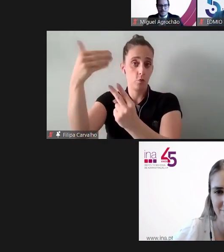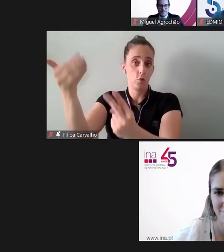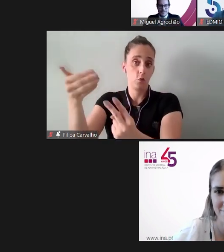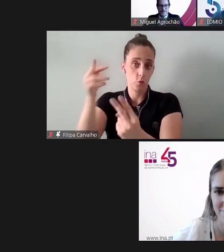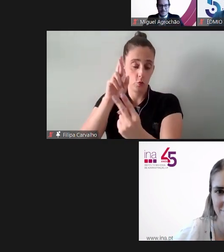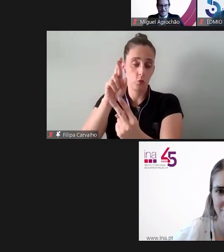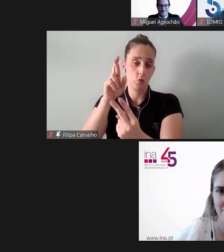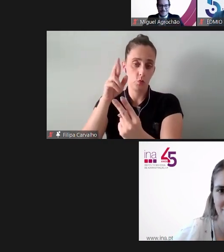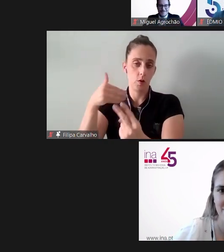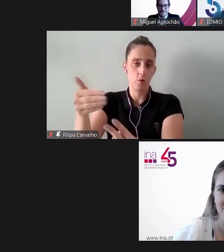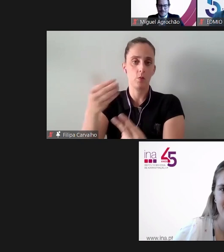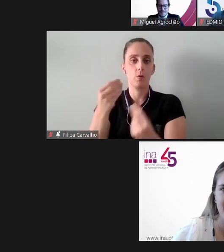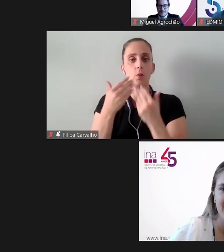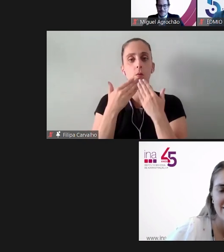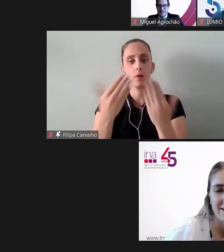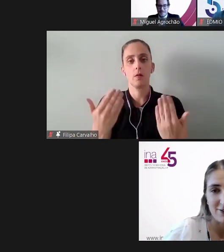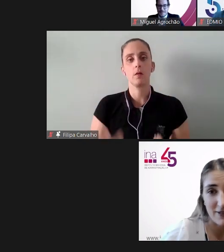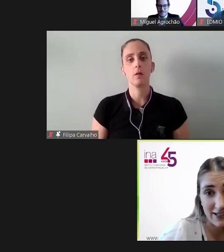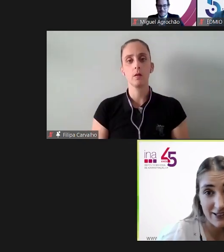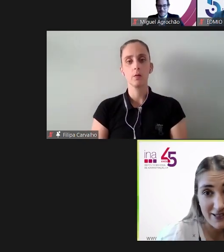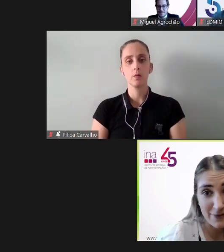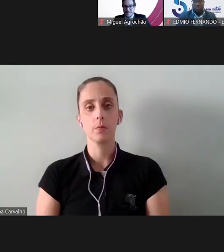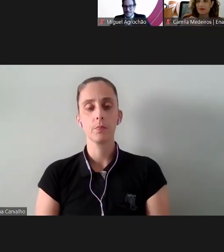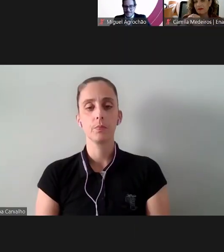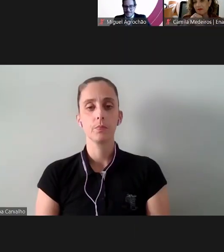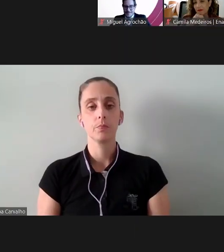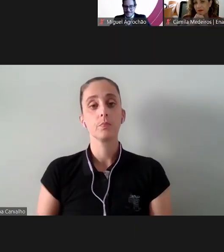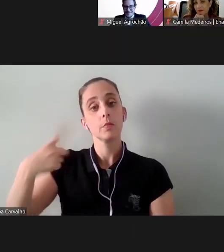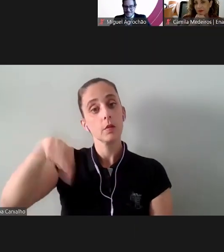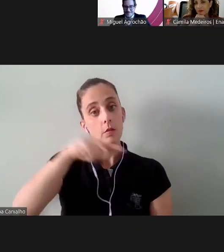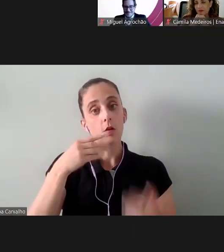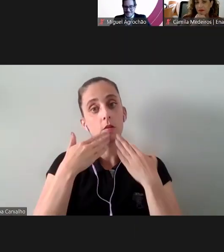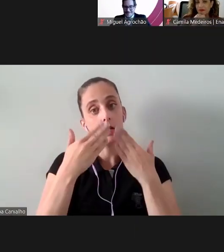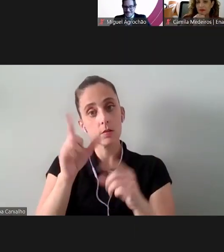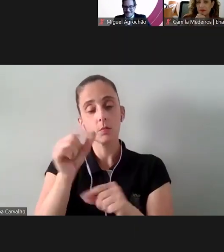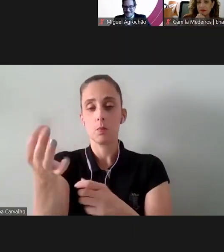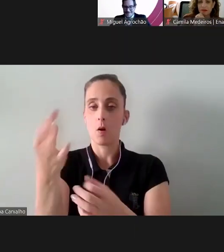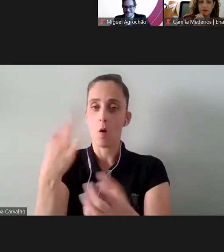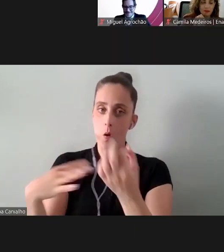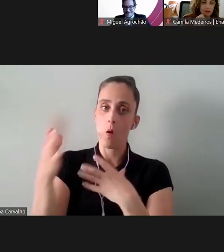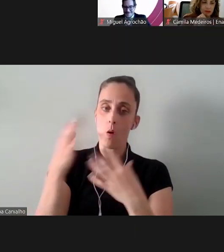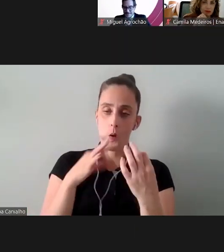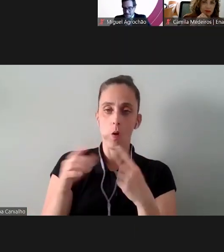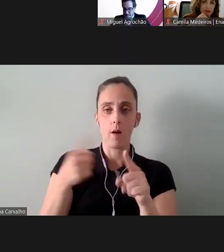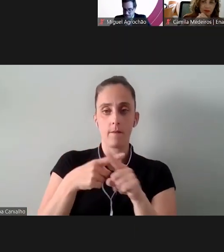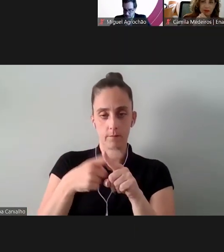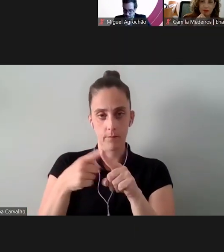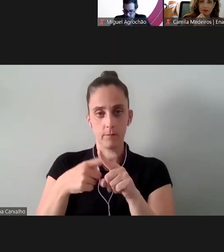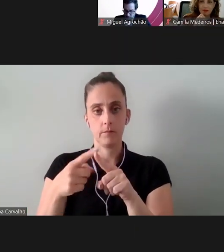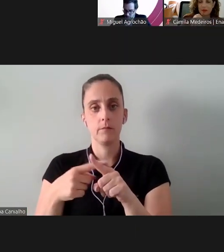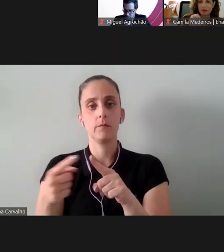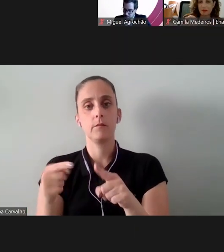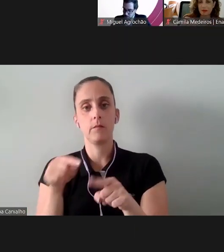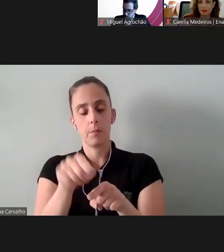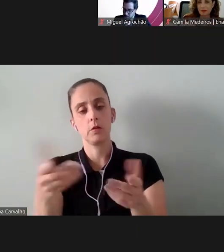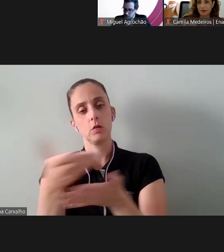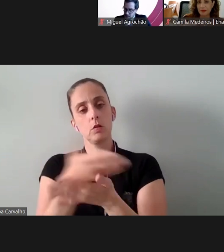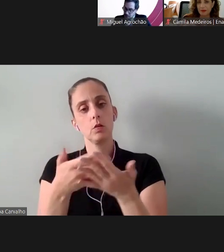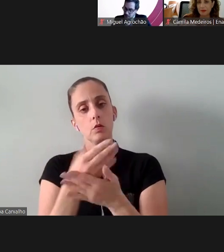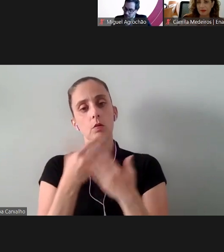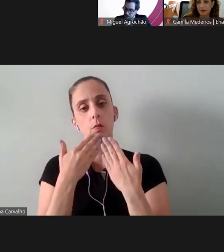vez, brevissimamente. Obrigada. Nós é que agradecemos também os seus contributos tão interessantes e relevantes para esta